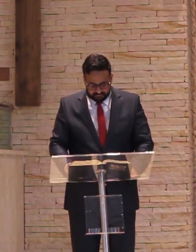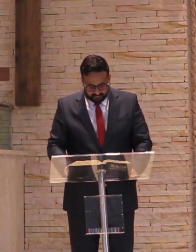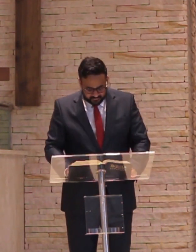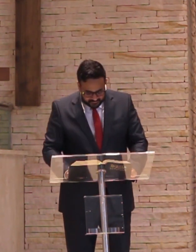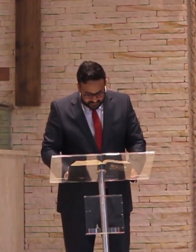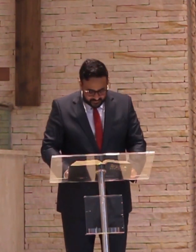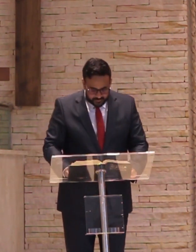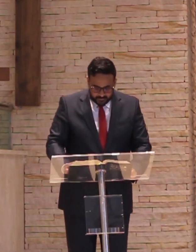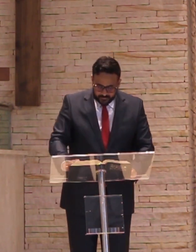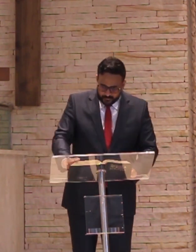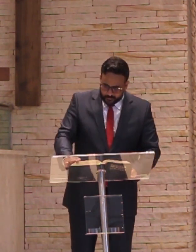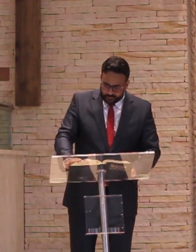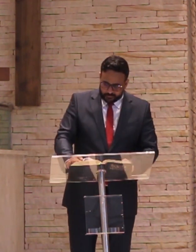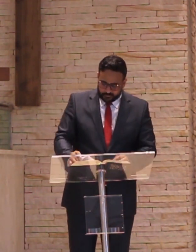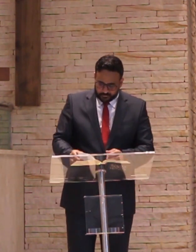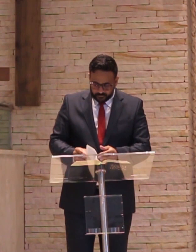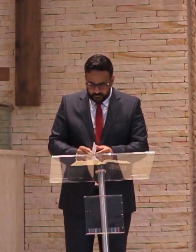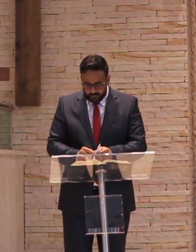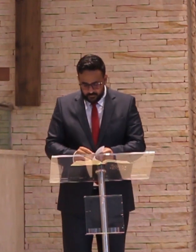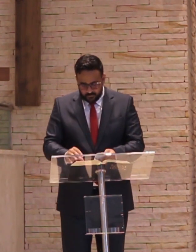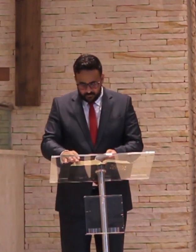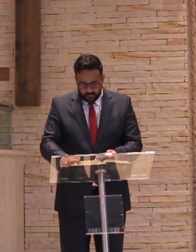ler o que está escrito.